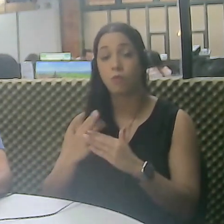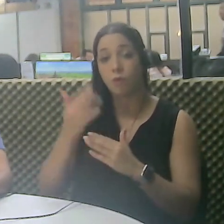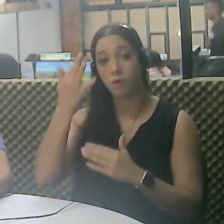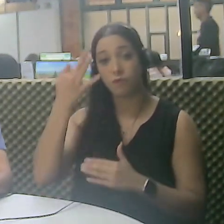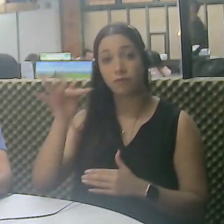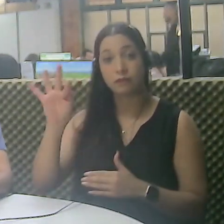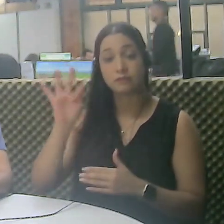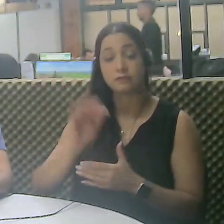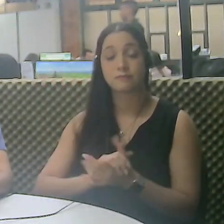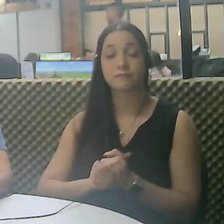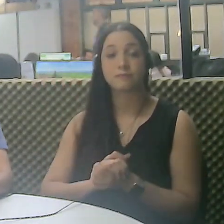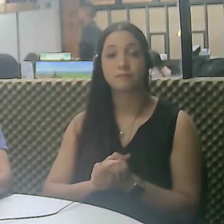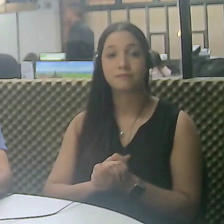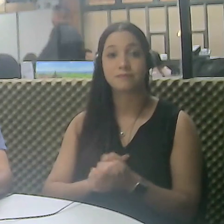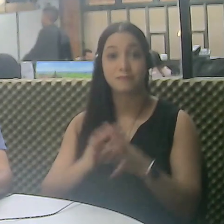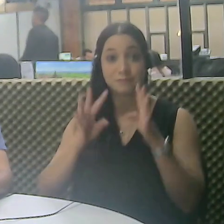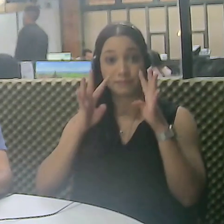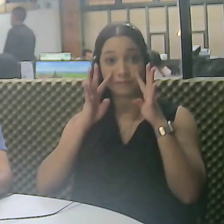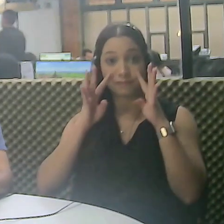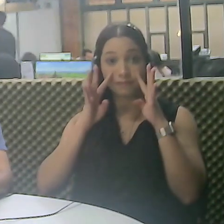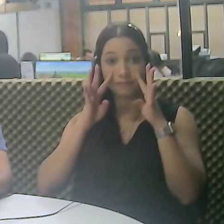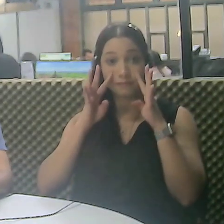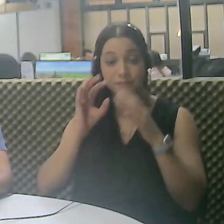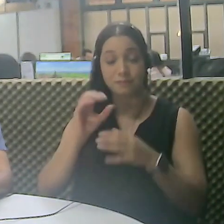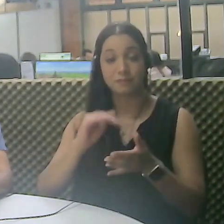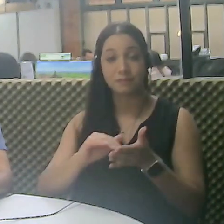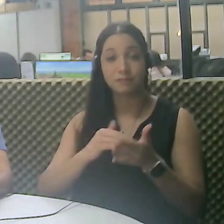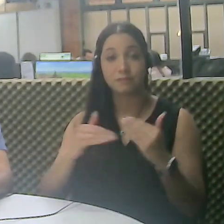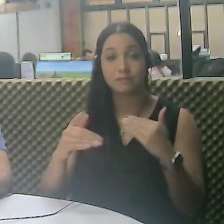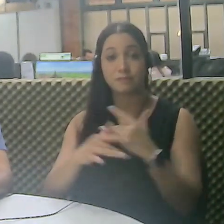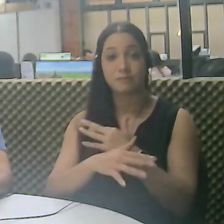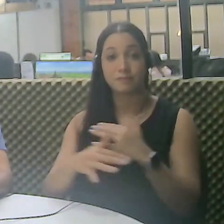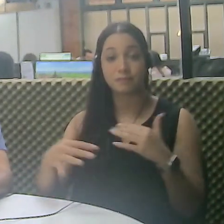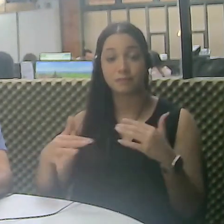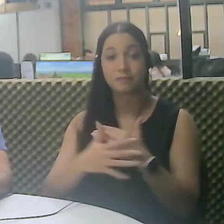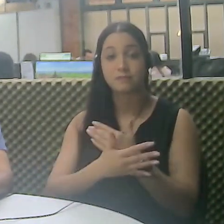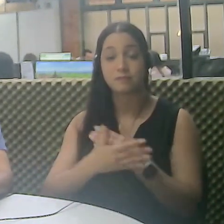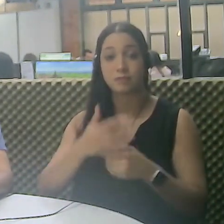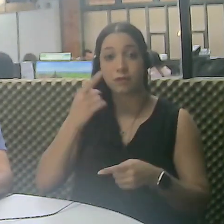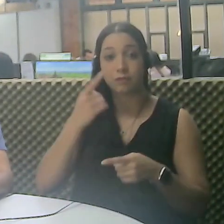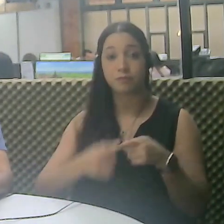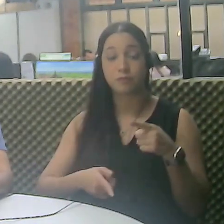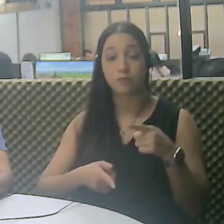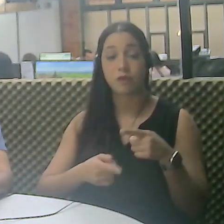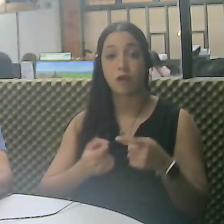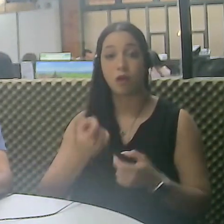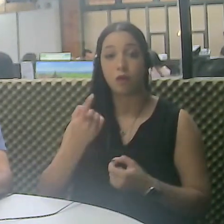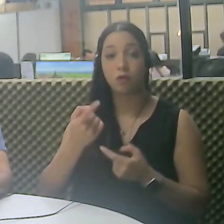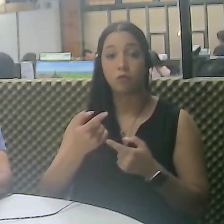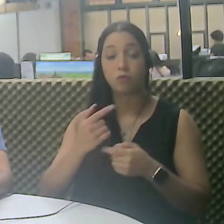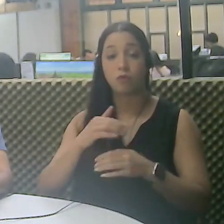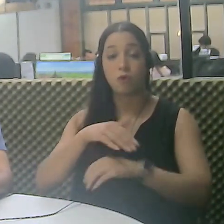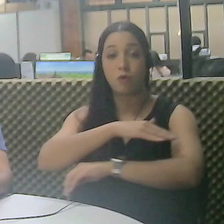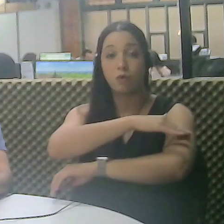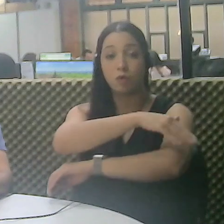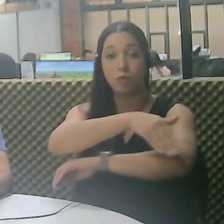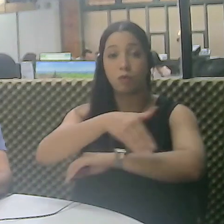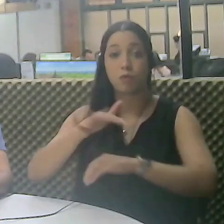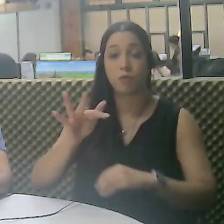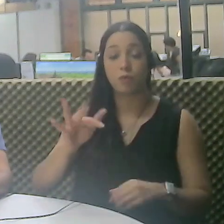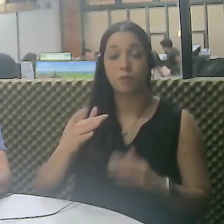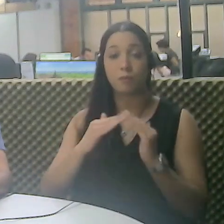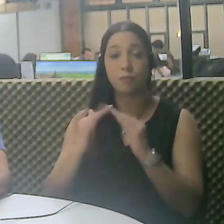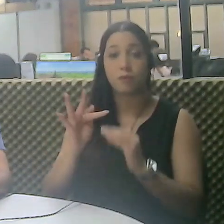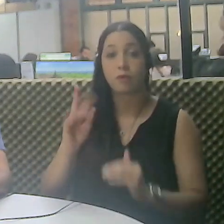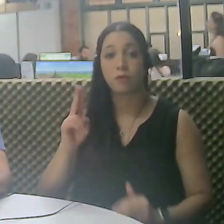federações. Atenção! A CETRAN informa que realizará interdição total em alguns trechos do bairro Fundinho para a realização